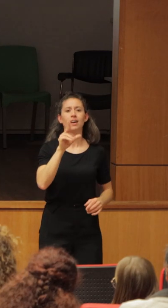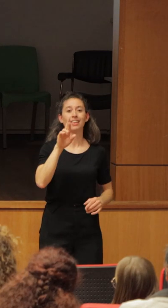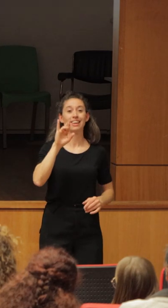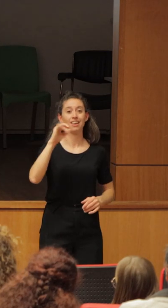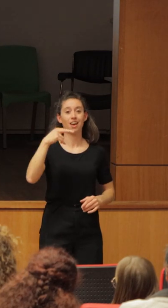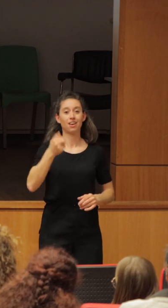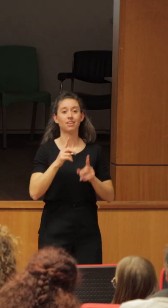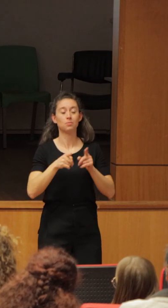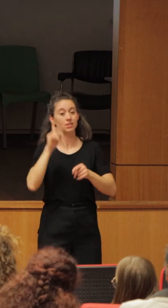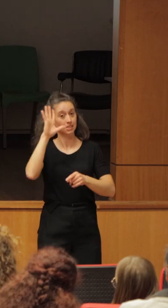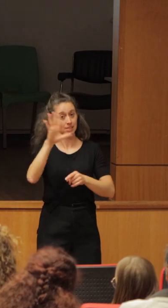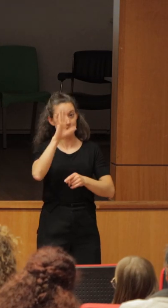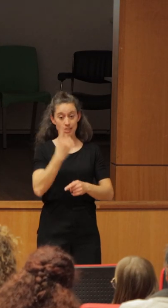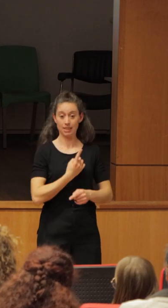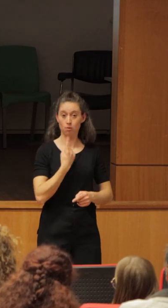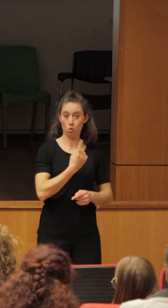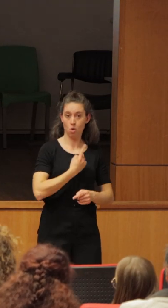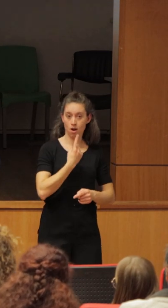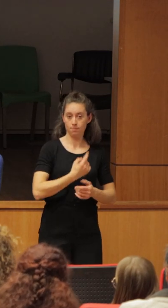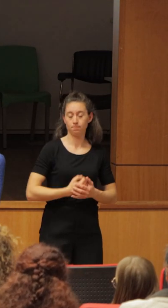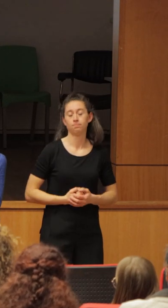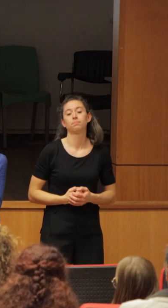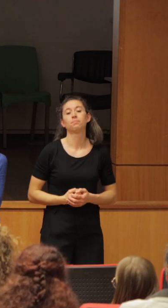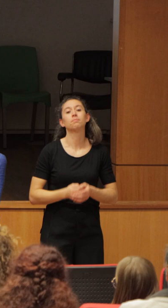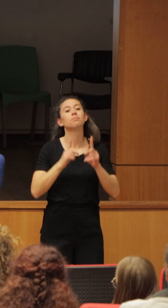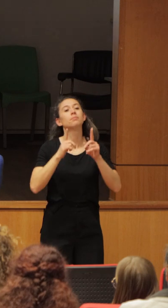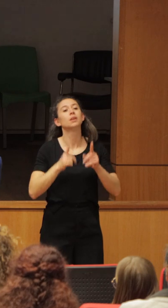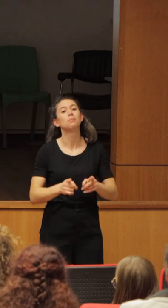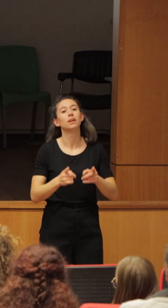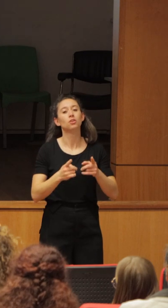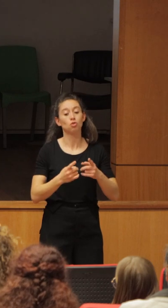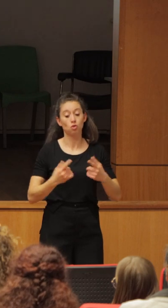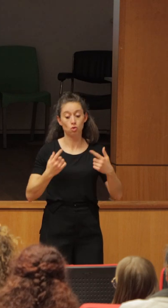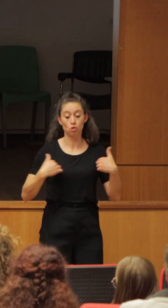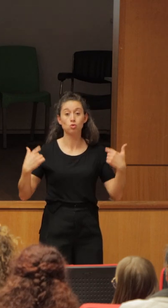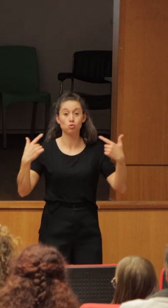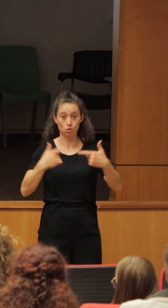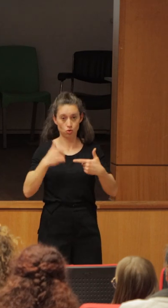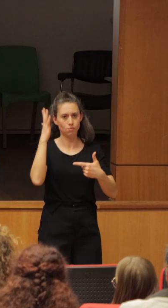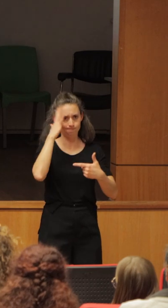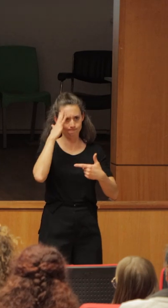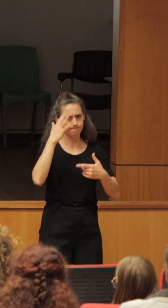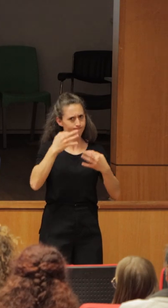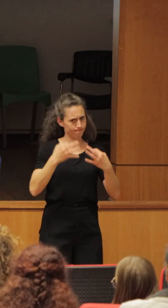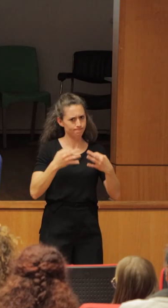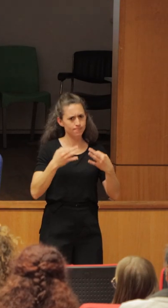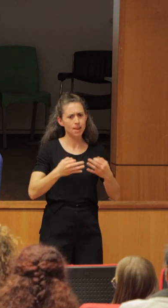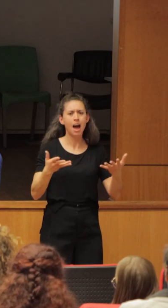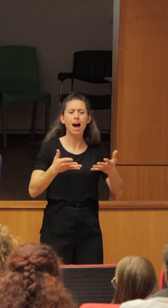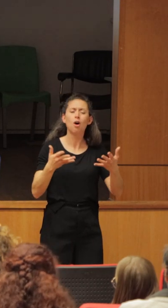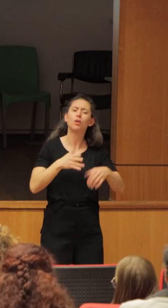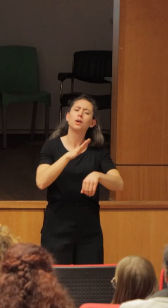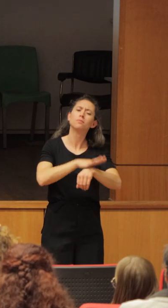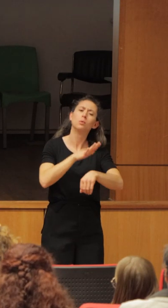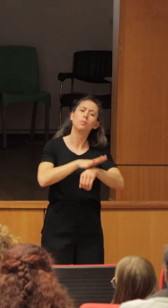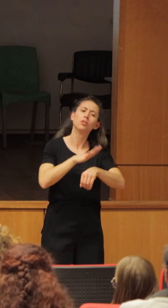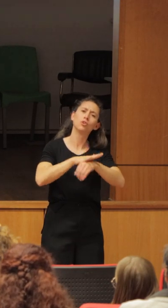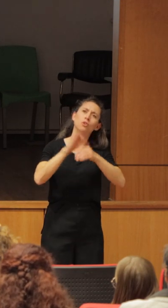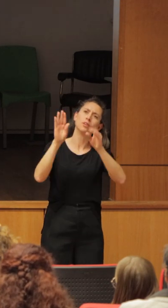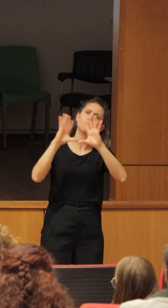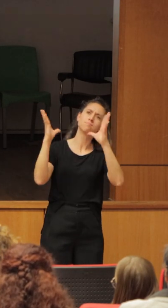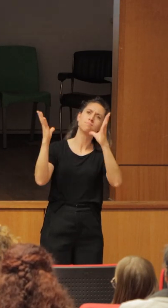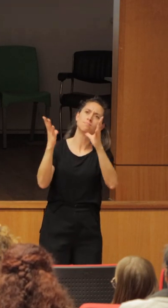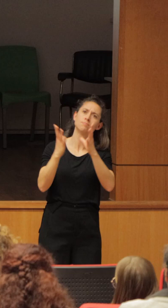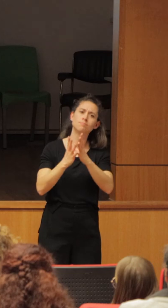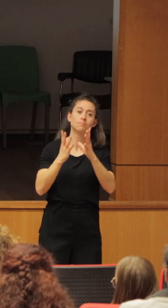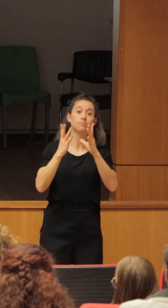individual. Por otra parte, estamos viviendo, y todos nosotros lo sabemos, un momento a nivel mundial,